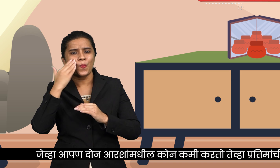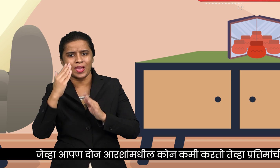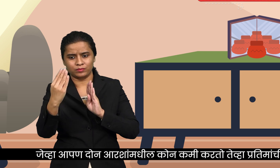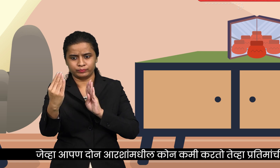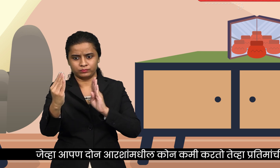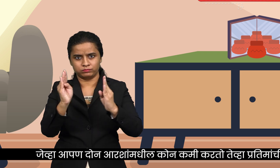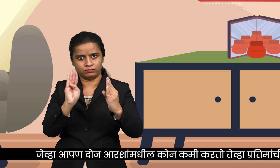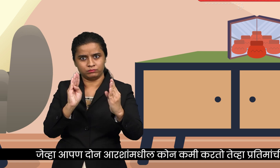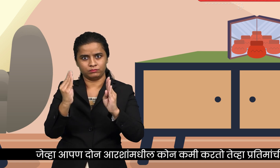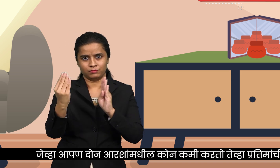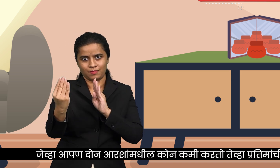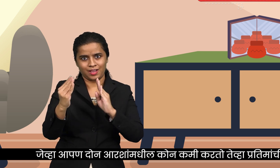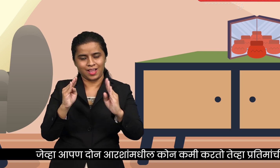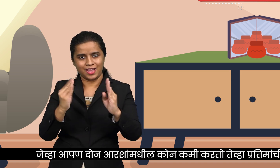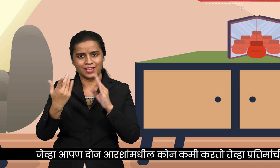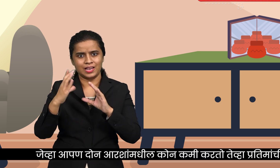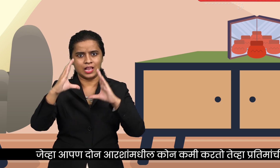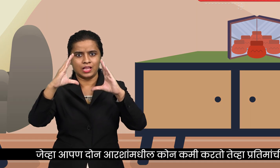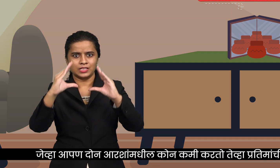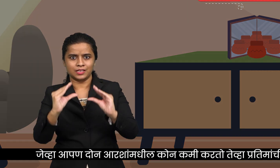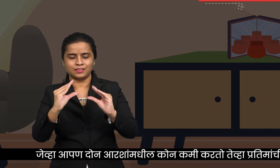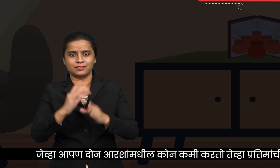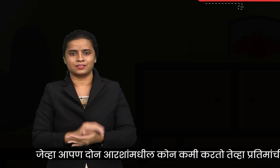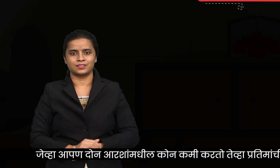कमी करतो तेव्हा प्रतिमांची संख्या वाढते.